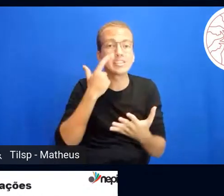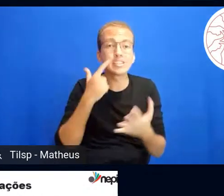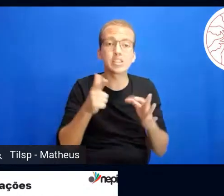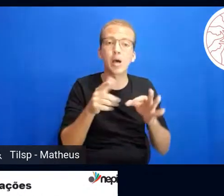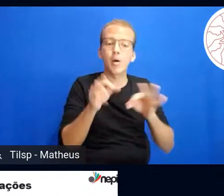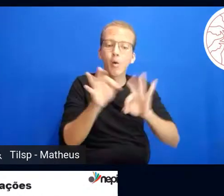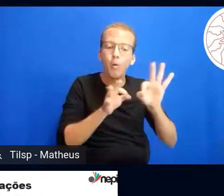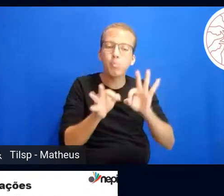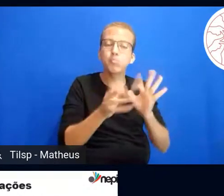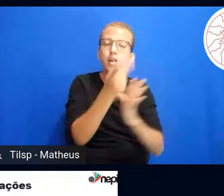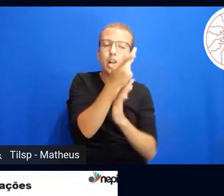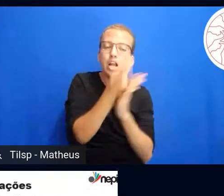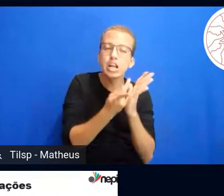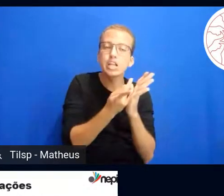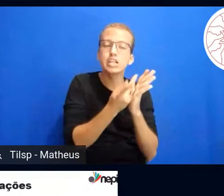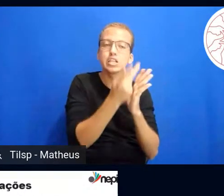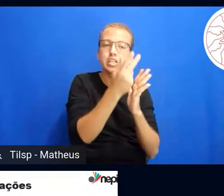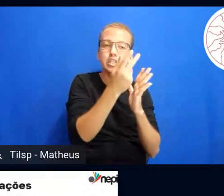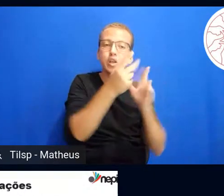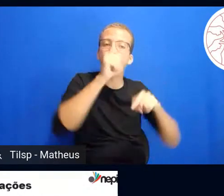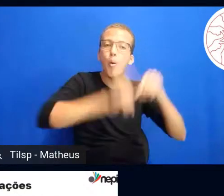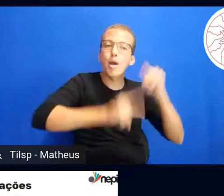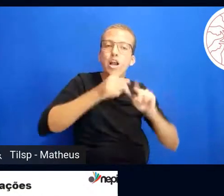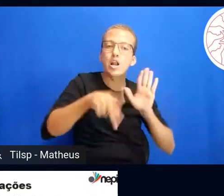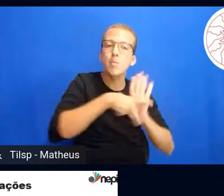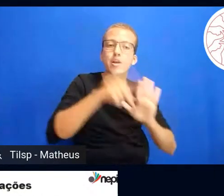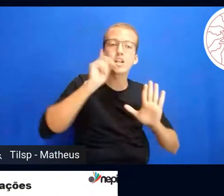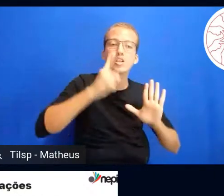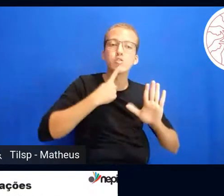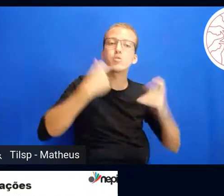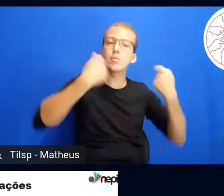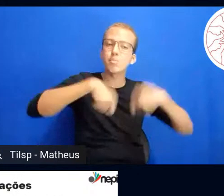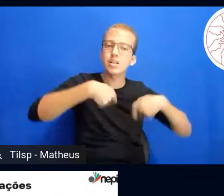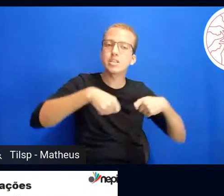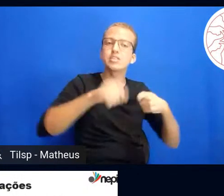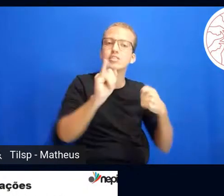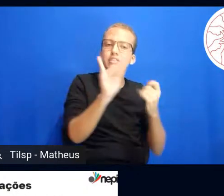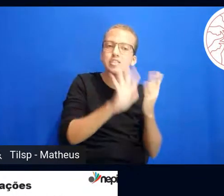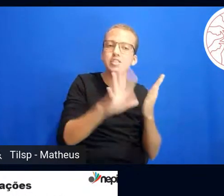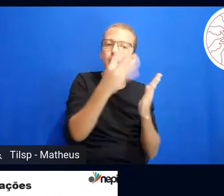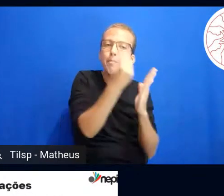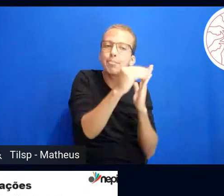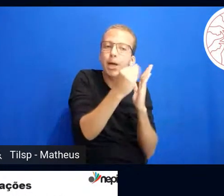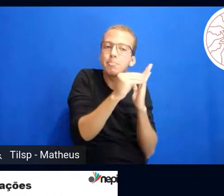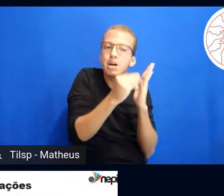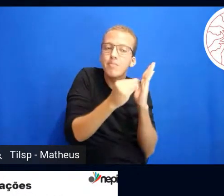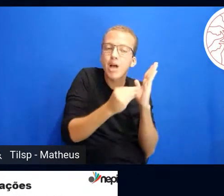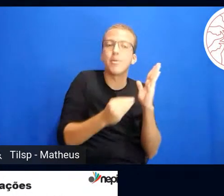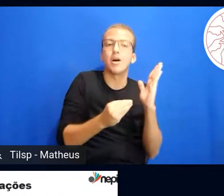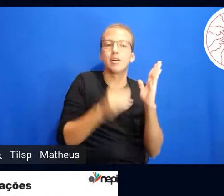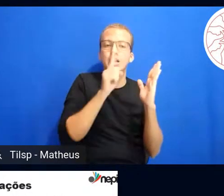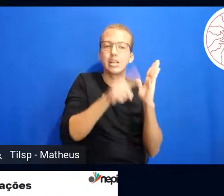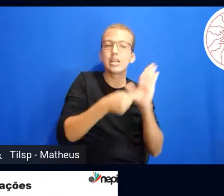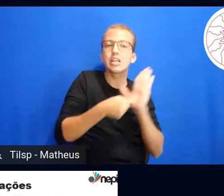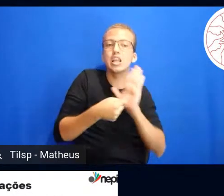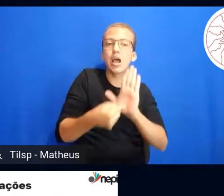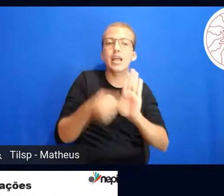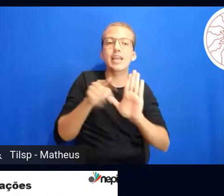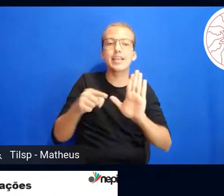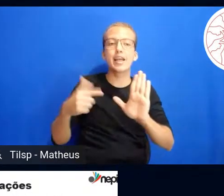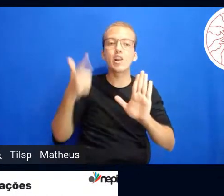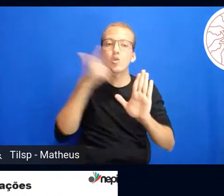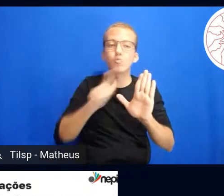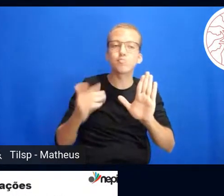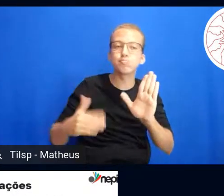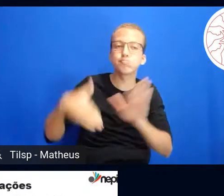também oferecer a ele essa composição de materialidades para que ele possa chegar ao entendimento até que ele chegue, porque